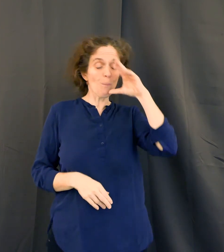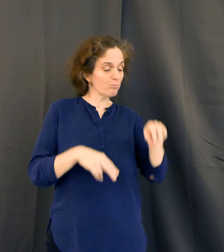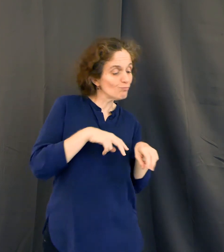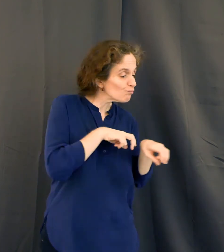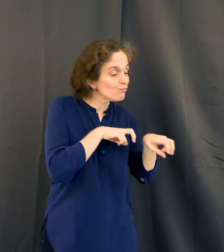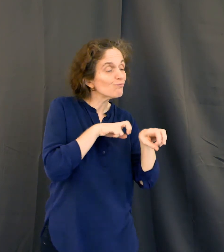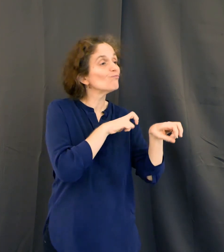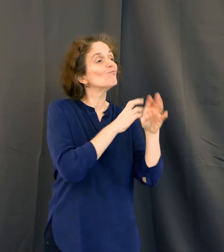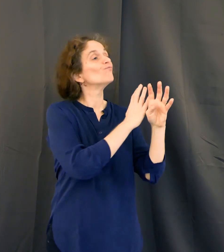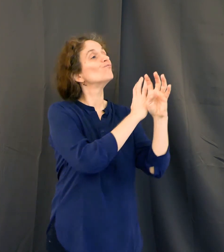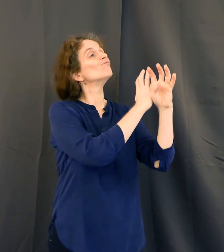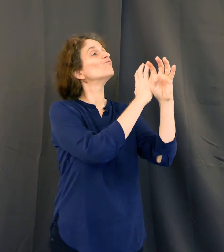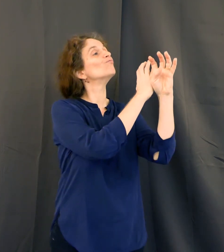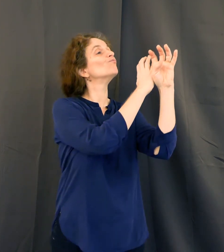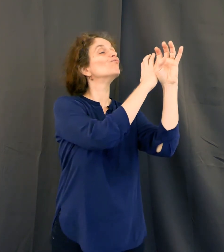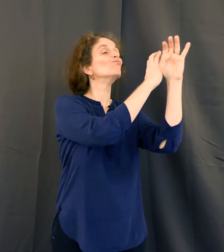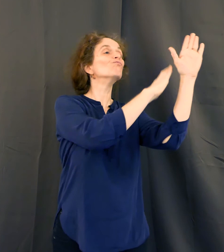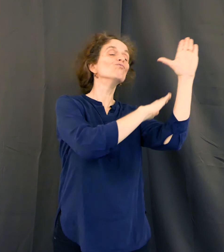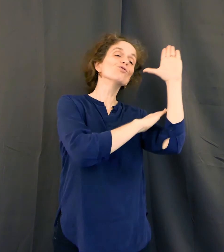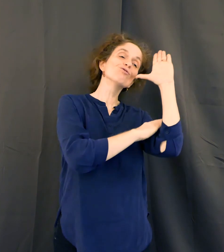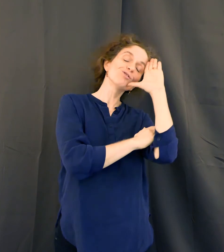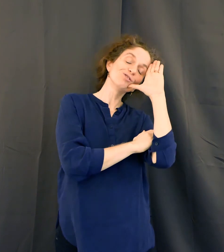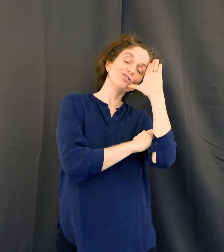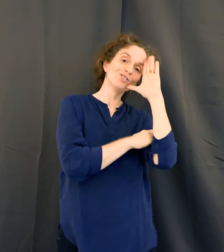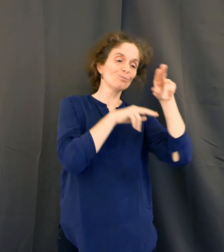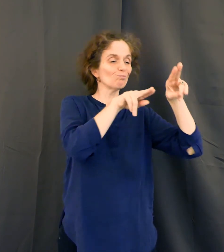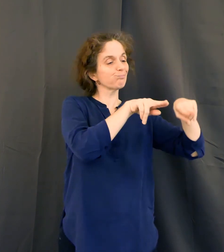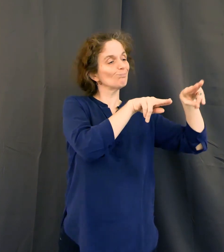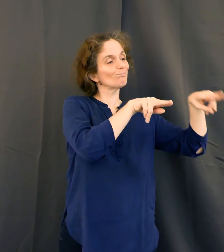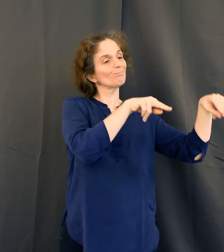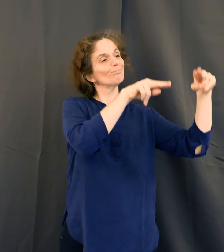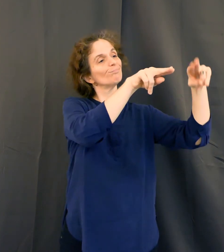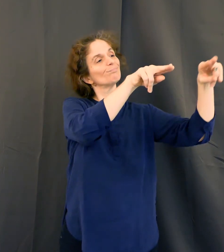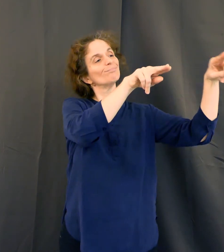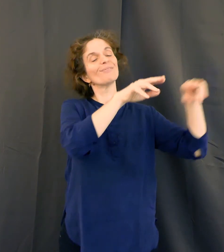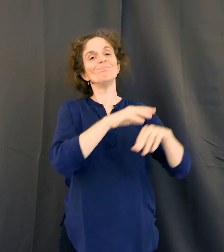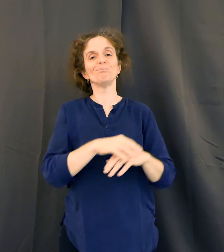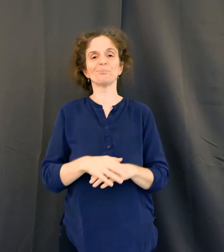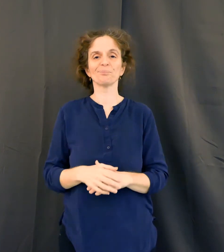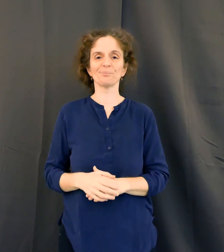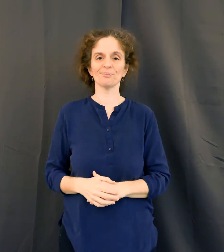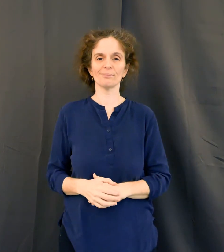Et toute la famille monte vers les chambres pour s'endormir.